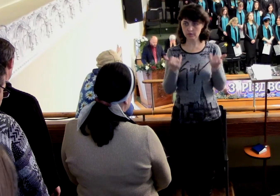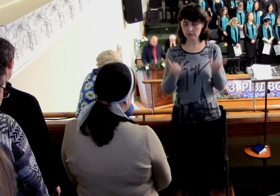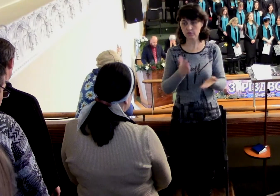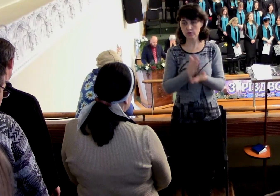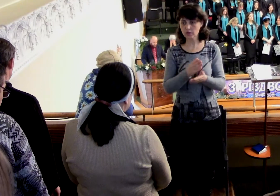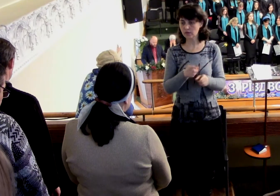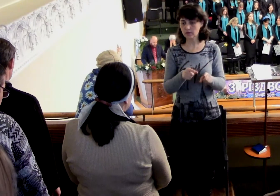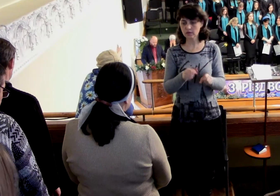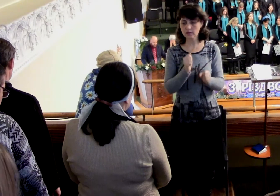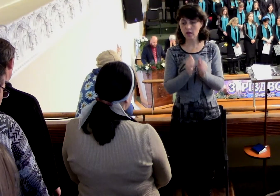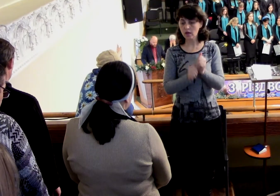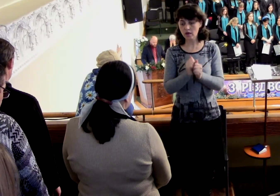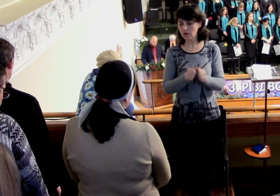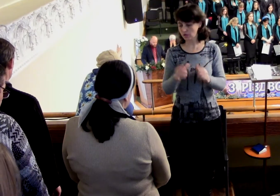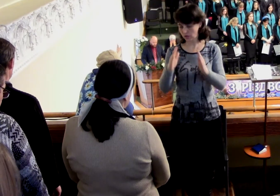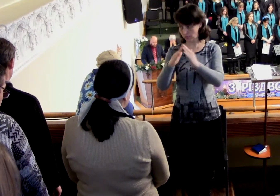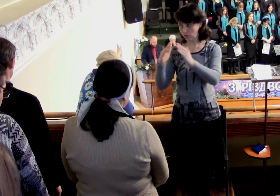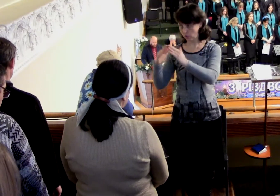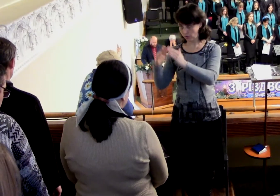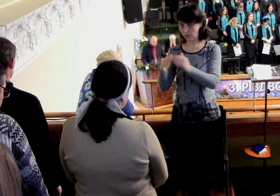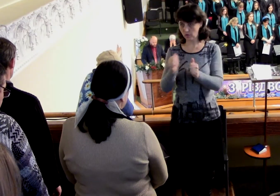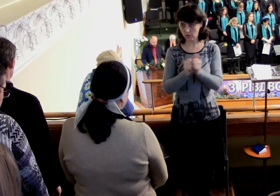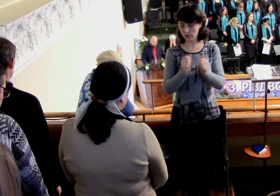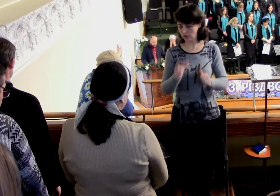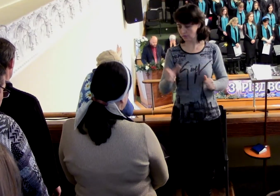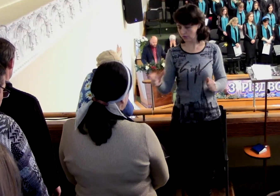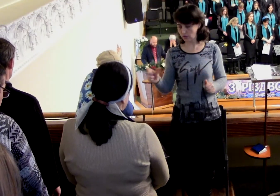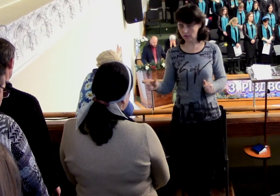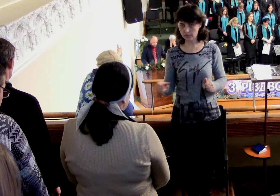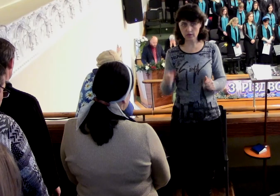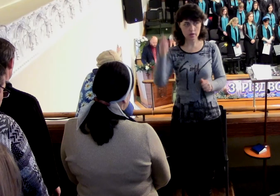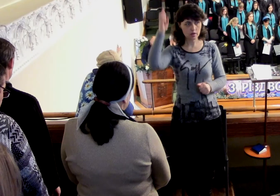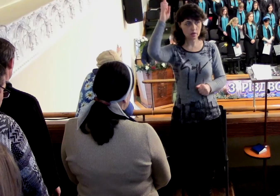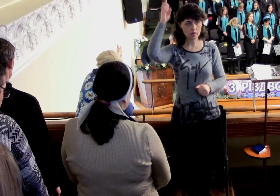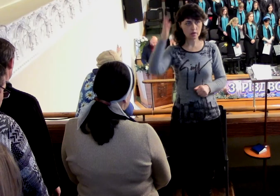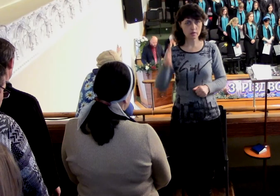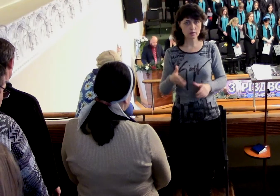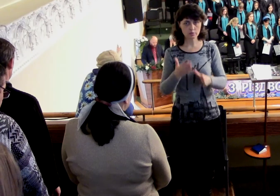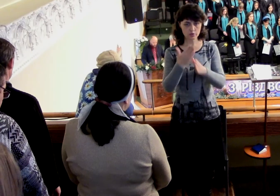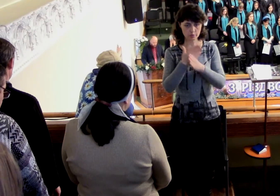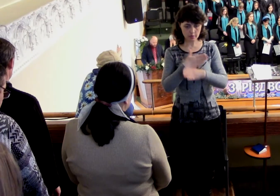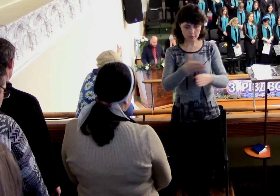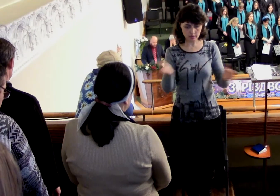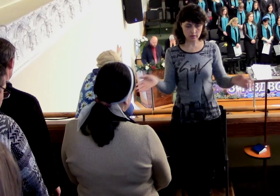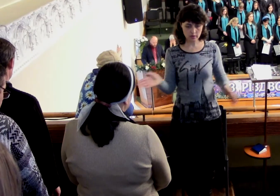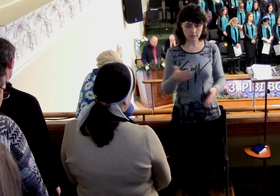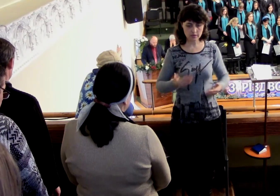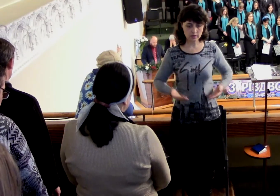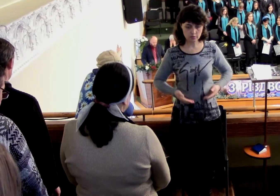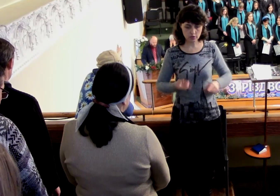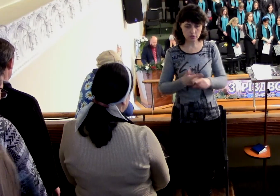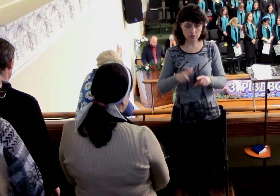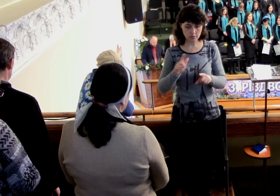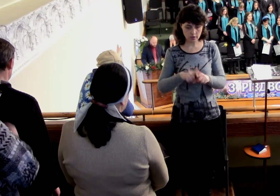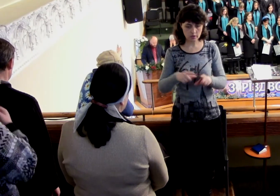Есть Твое Слово. Господь, помоги нам всем жить по этому Слову. Не просто читать